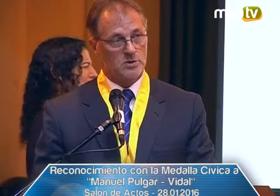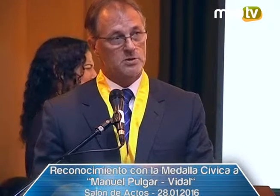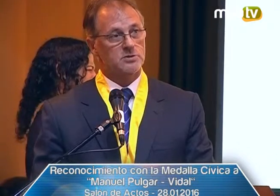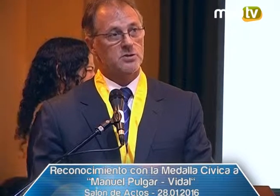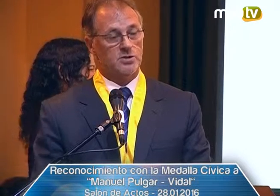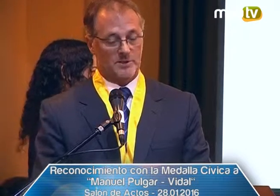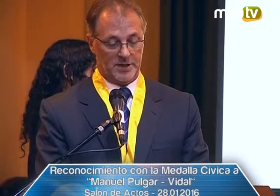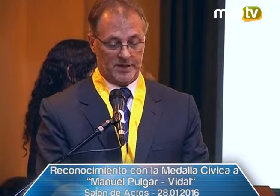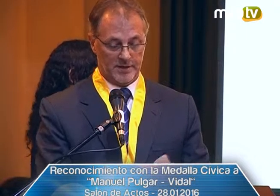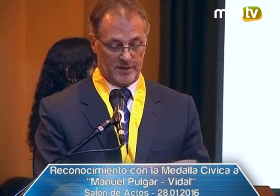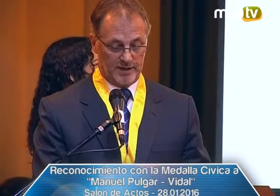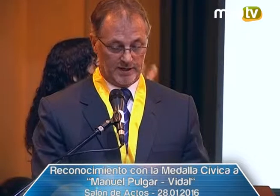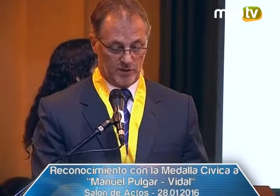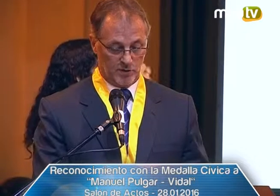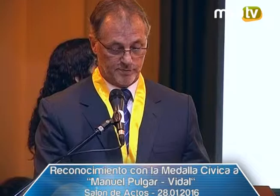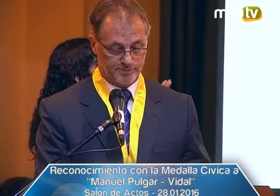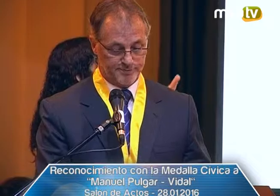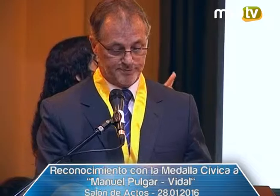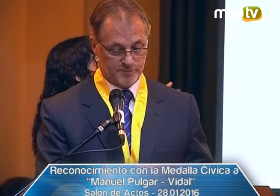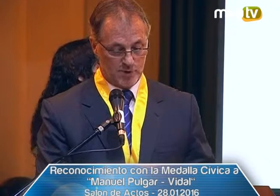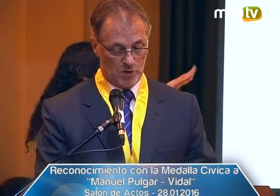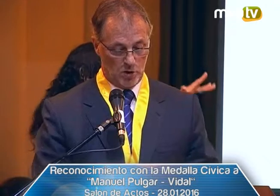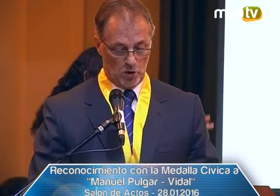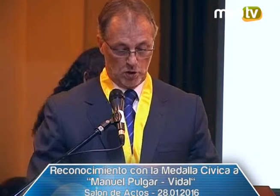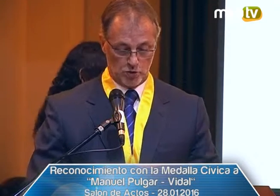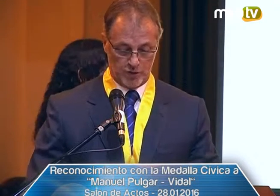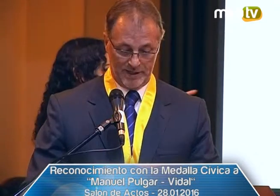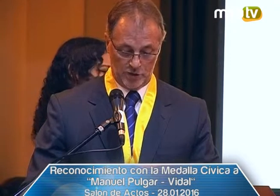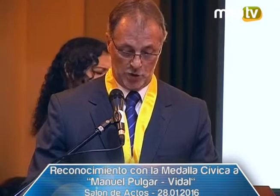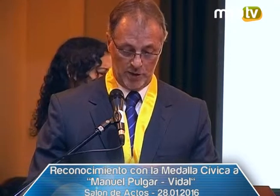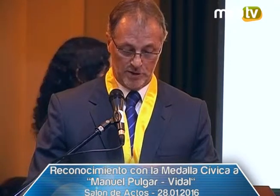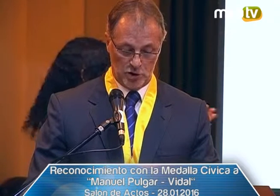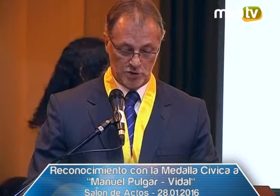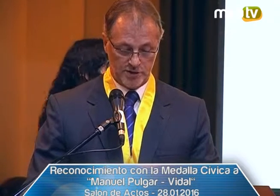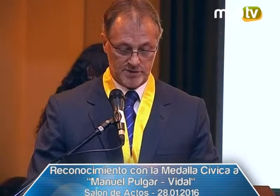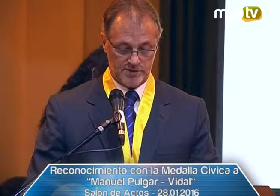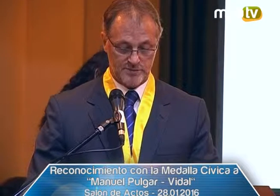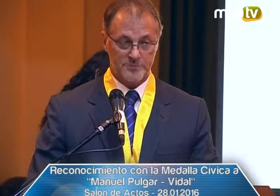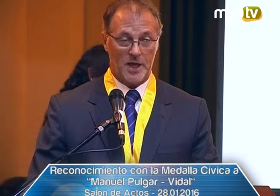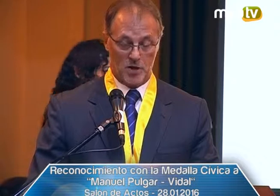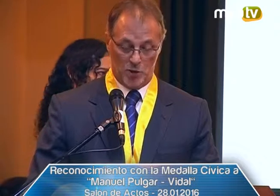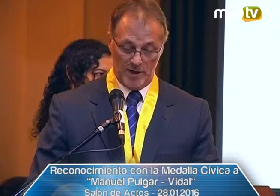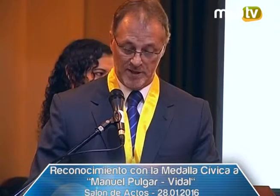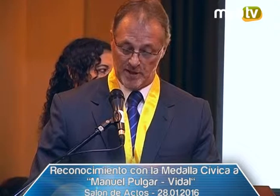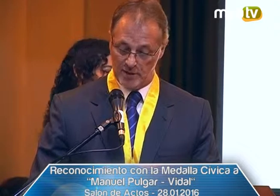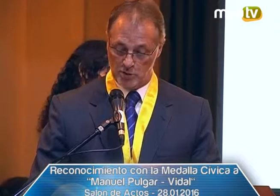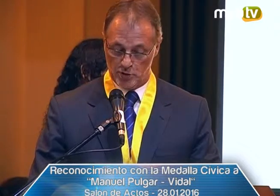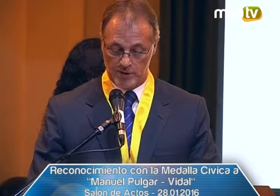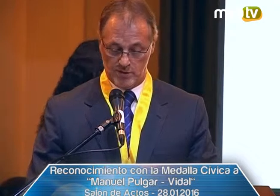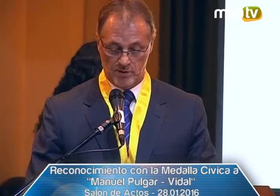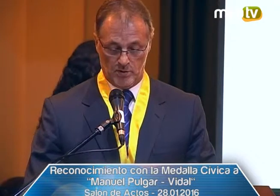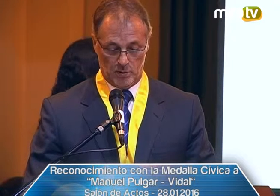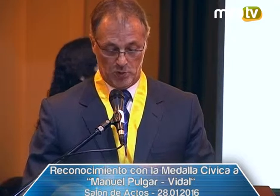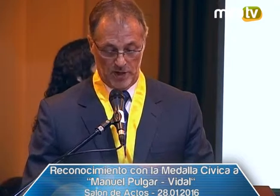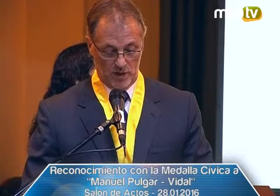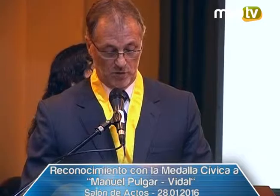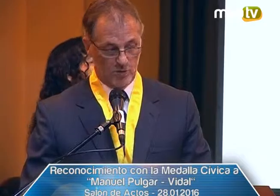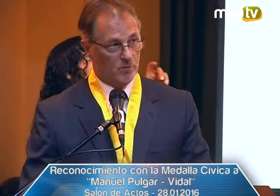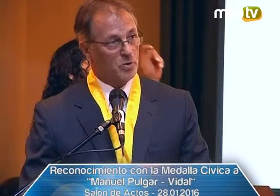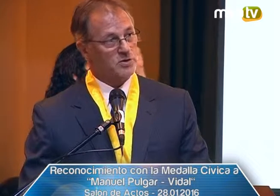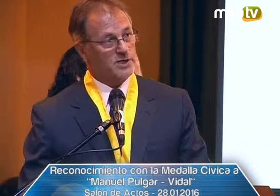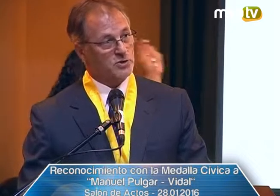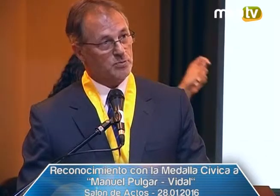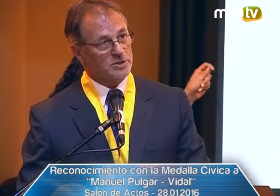Perú, sino también en la región. Su trayectoria entonces es doblemente meritoria. Por un